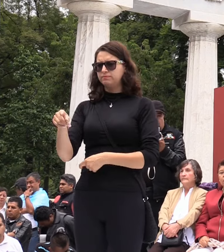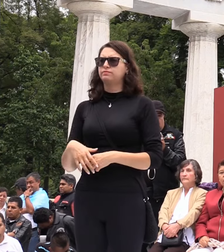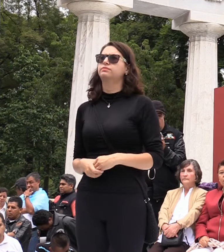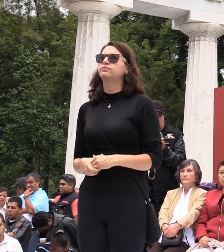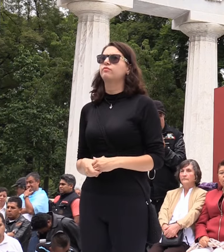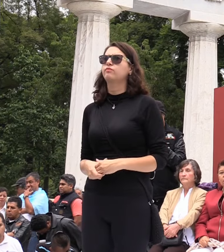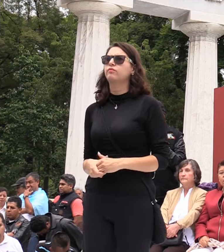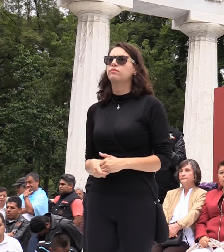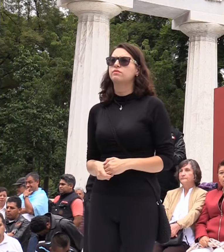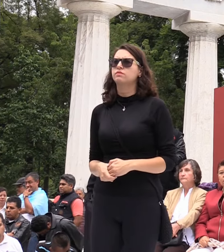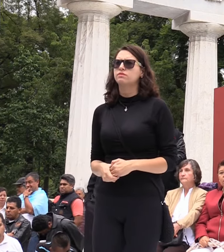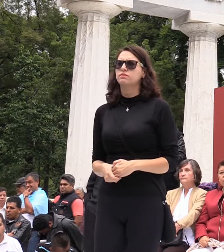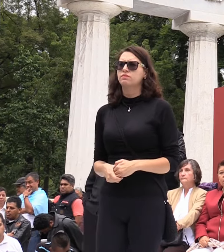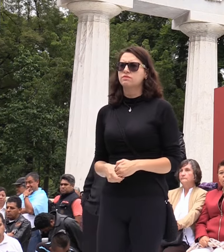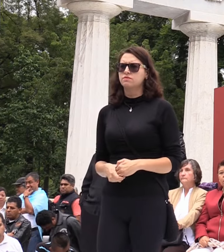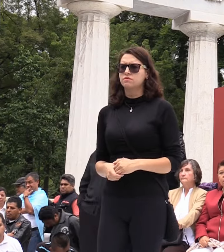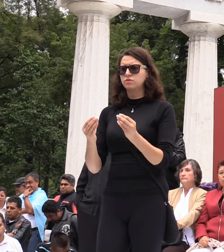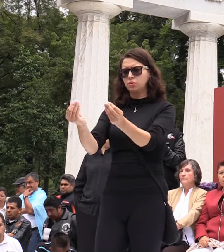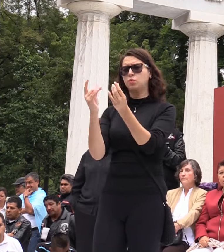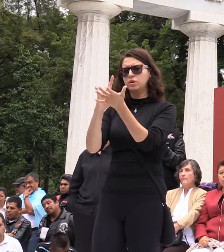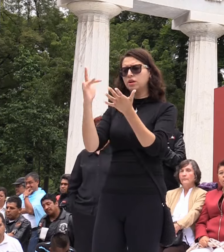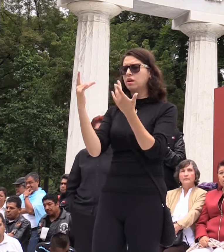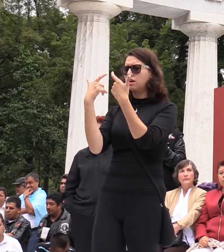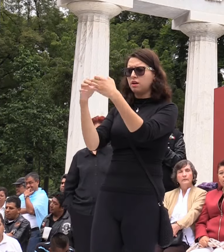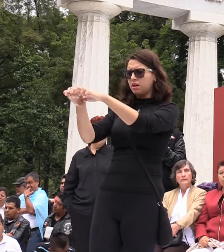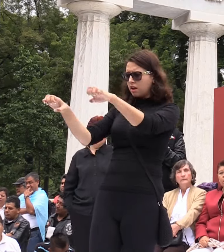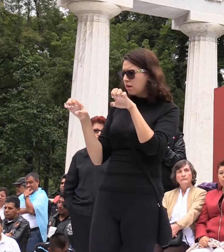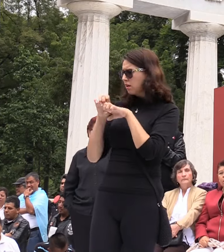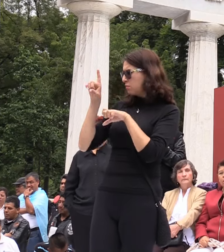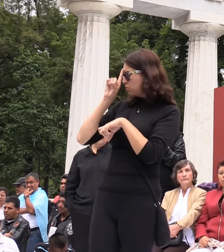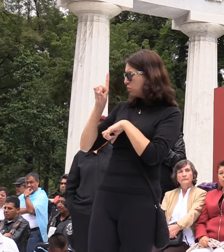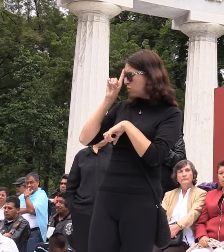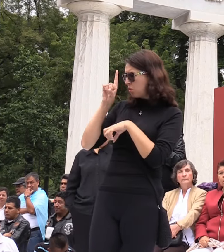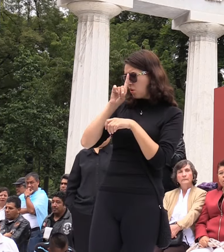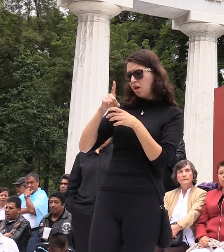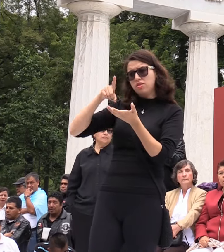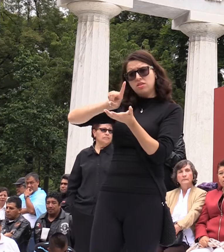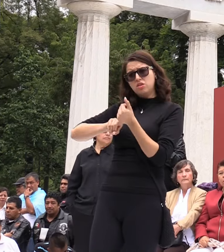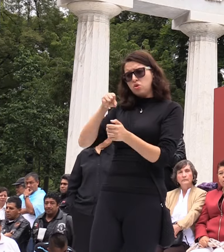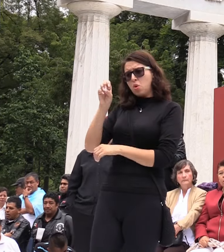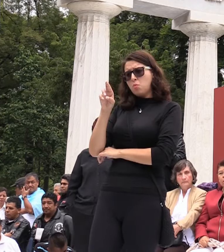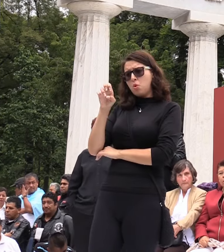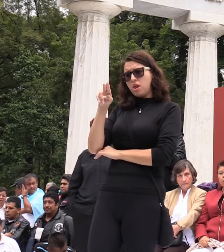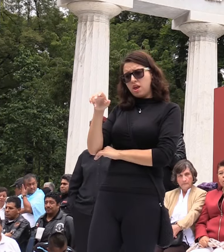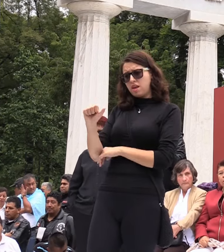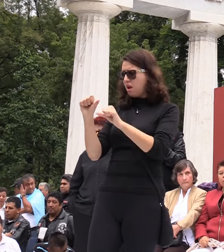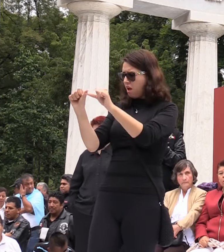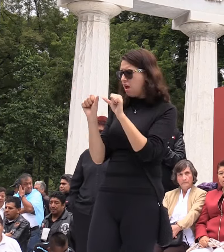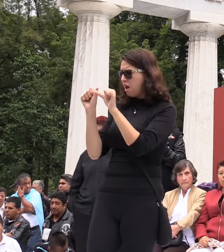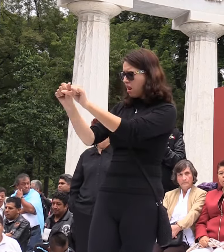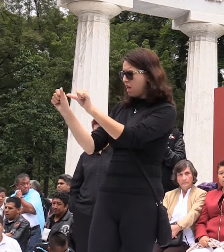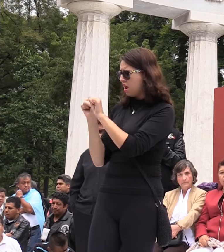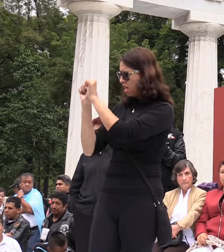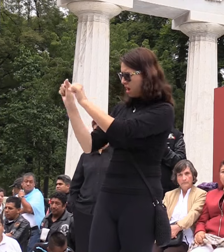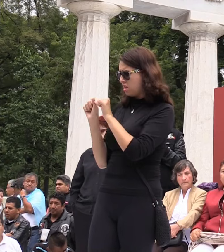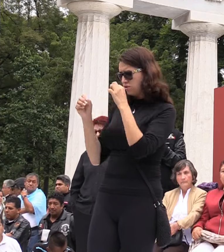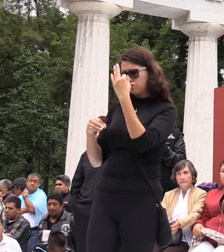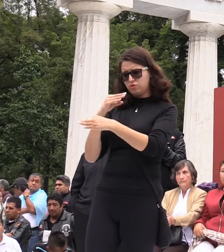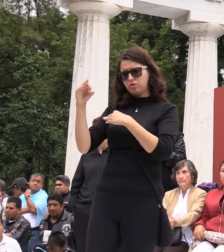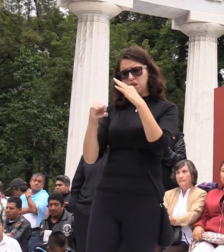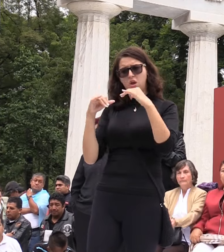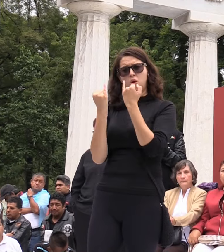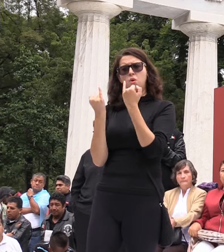Quiero agradecer al equipo de asesores de todas las áreas del grupo parlamentario, a nuestros colaboradores en